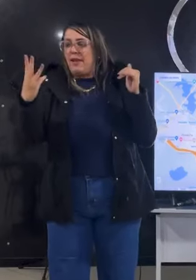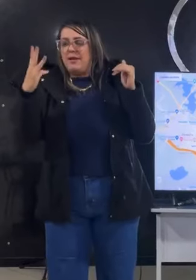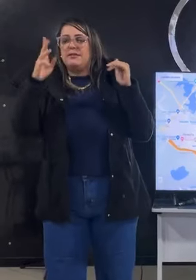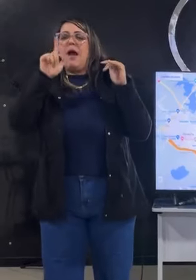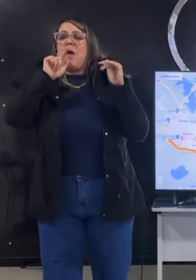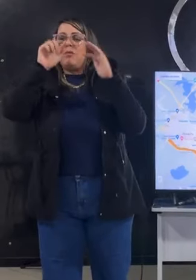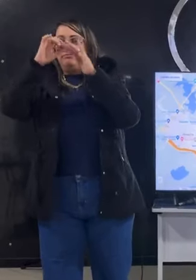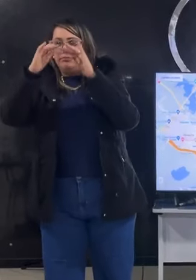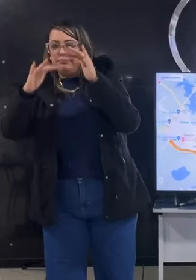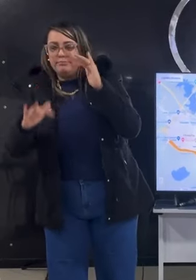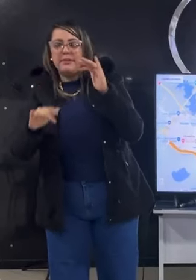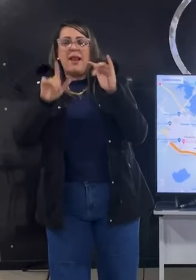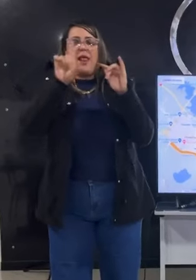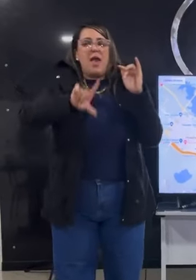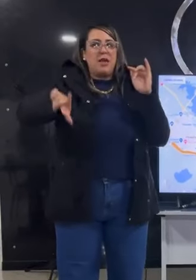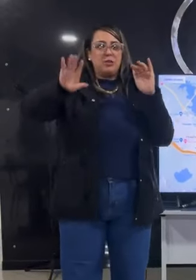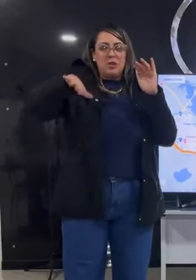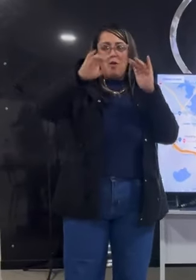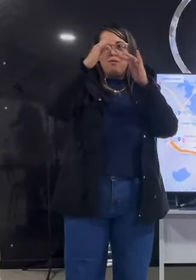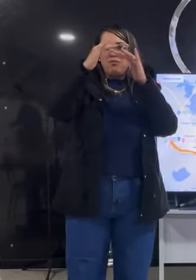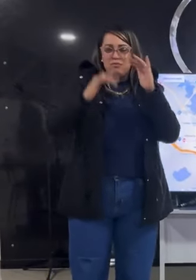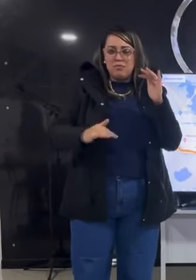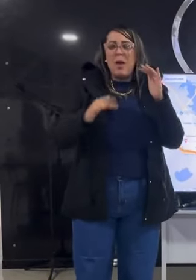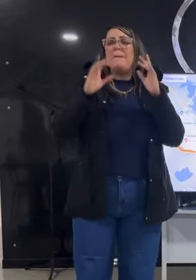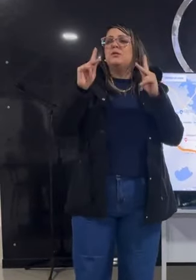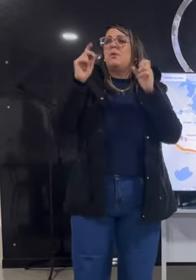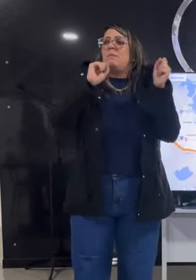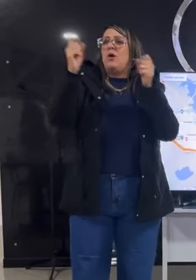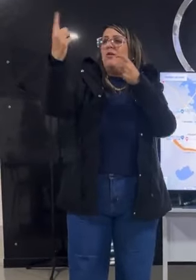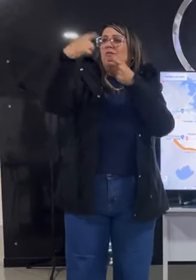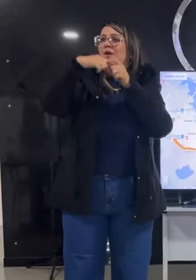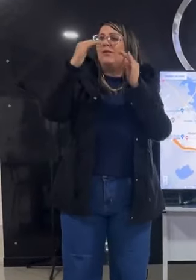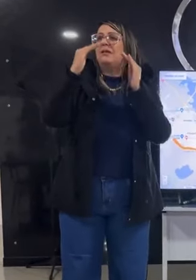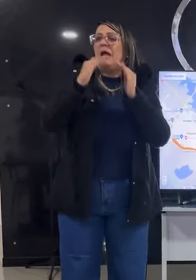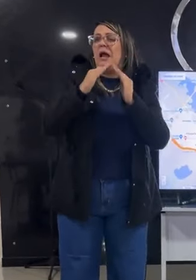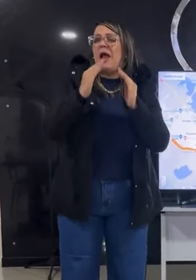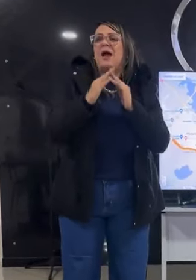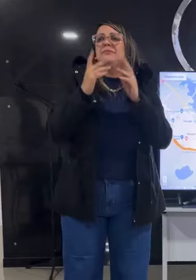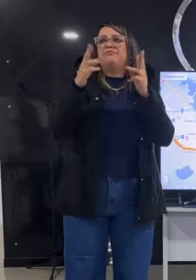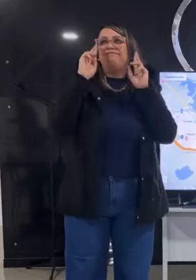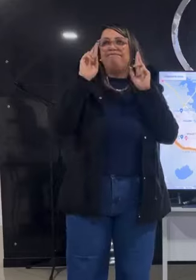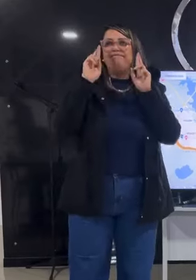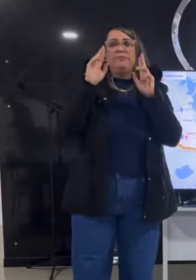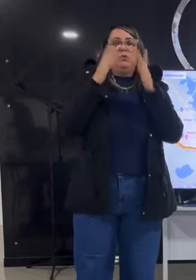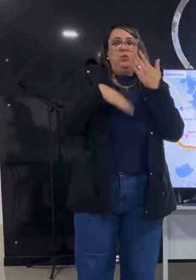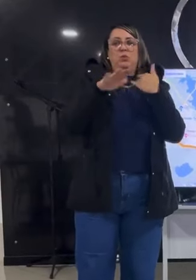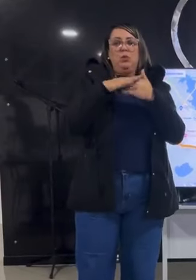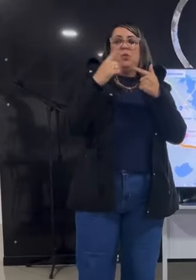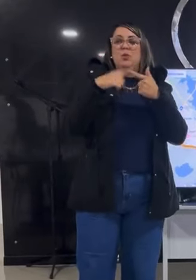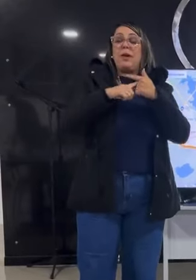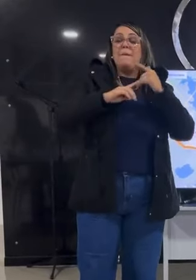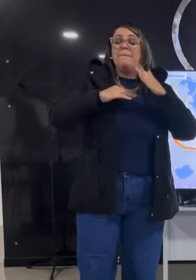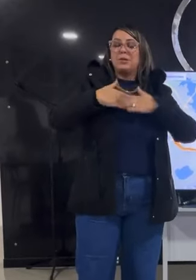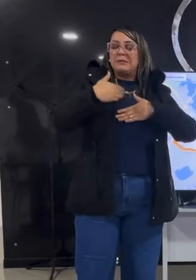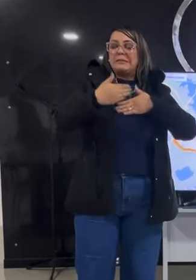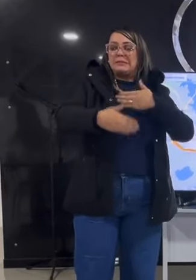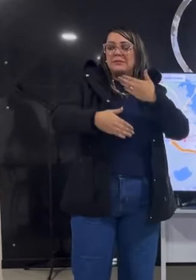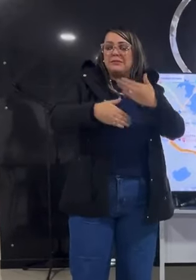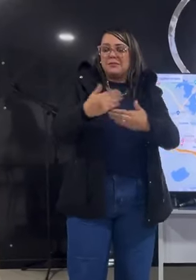pessoas possam voltar para casa e aí a gente vai ter todo um processo de Recomeço de reconstrução